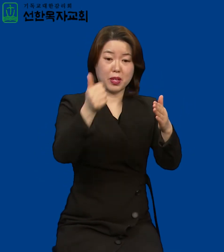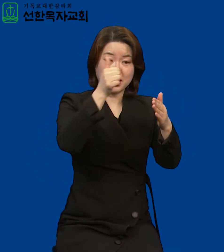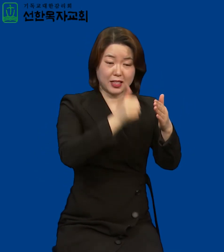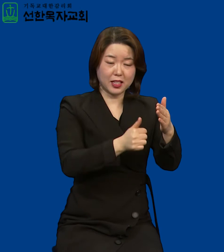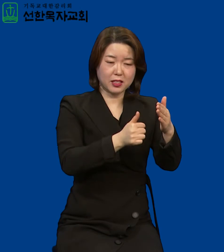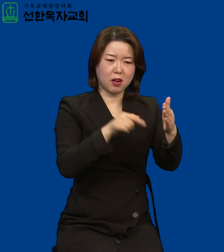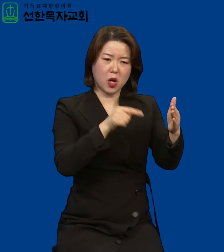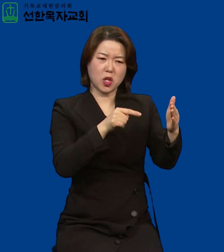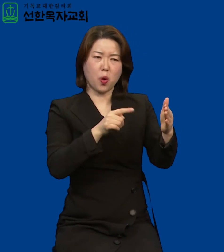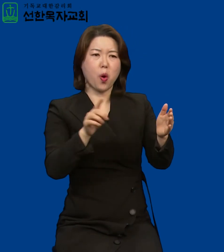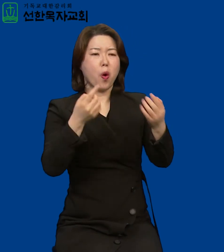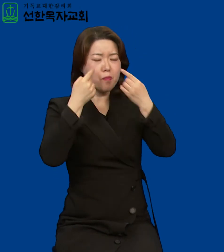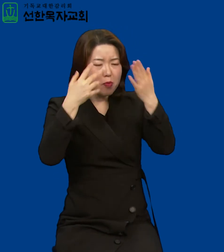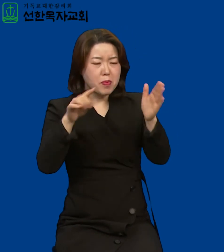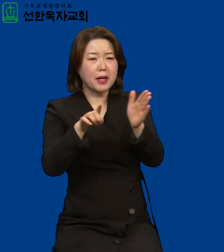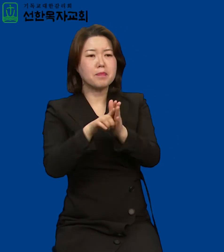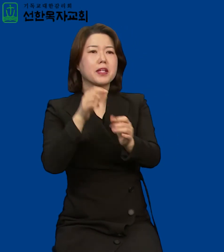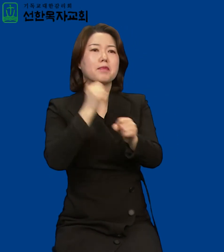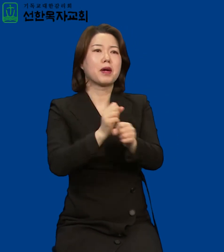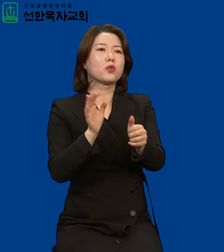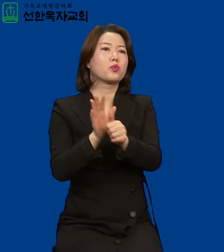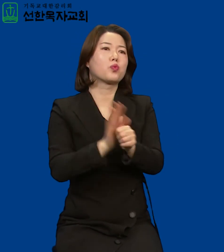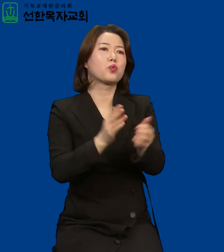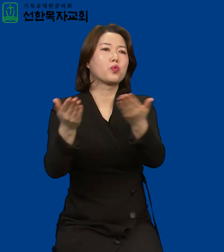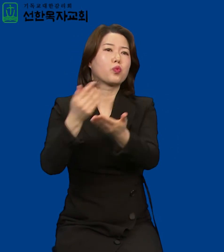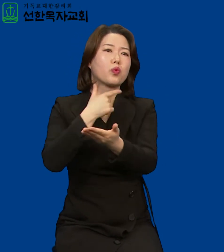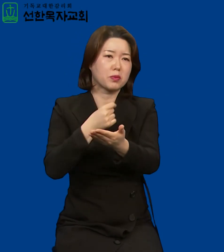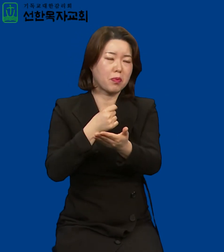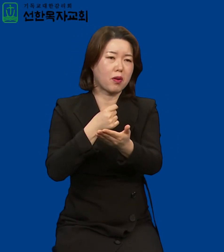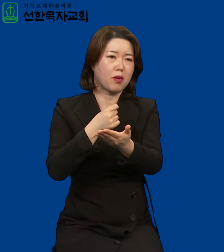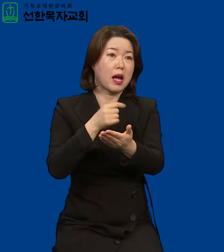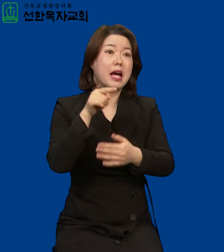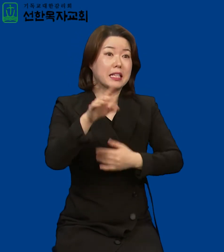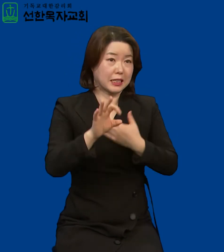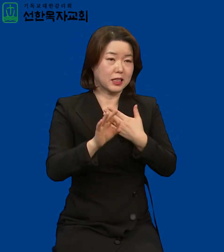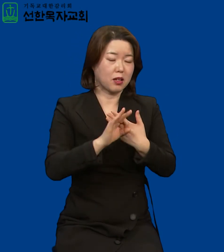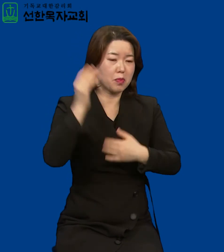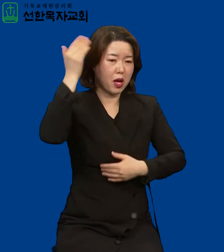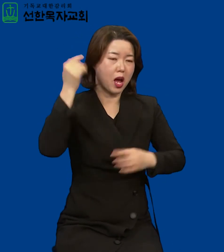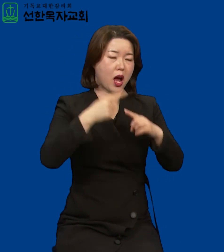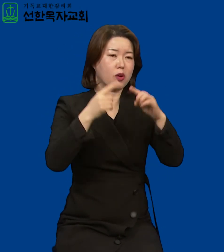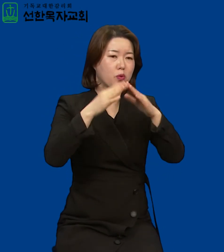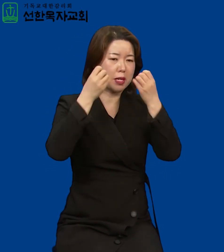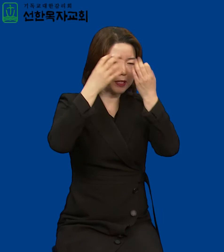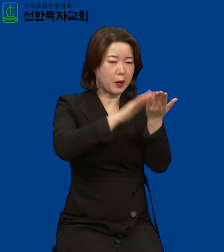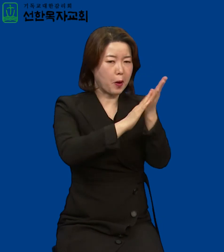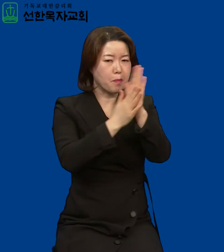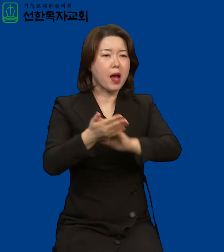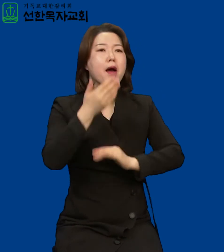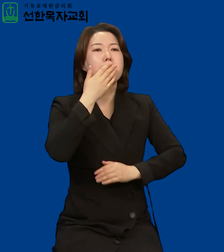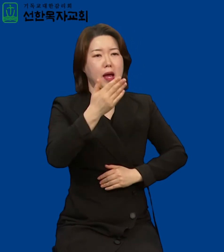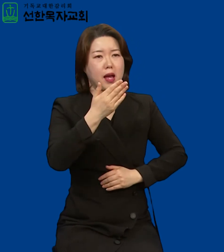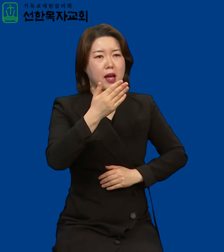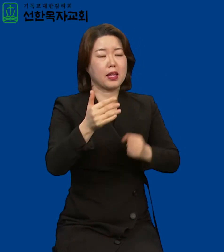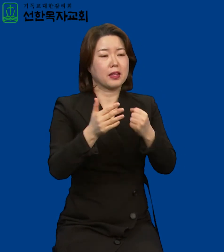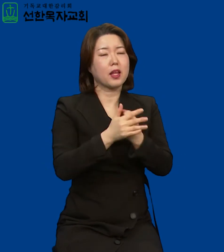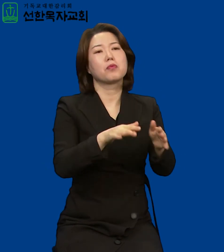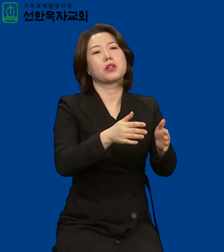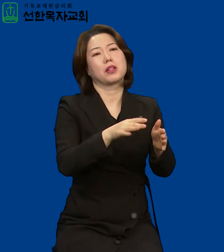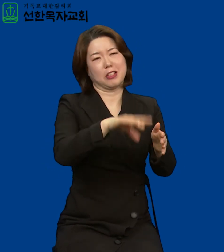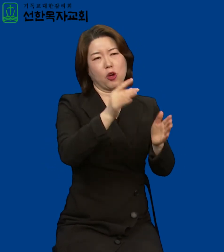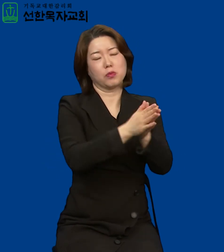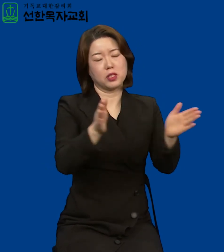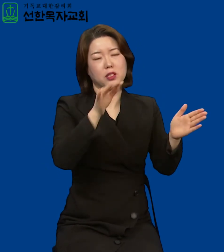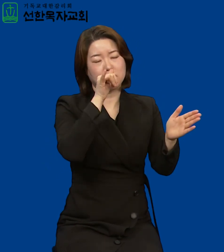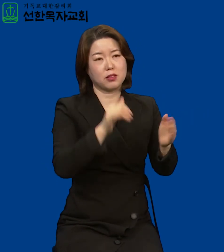해드려야 되겠구나. 그래야 한국교회가 새로워지겠구나. 그래서 시작한 거거든요.